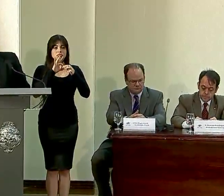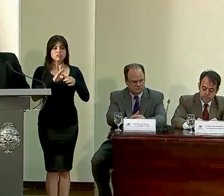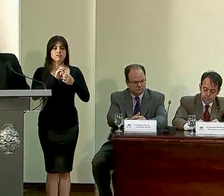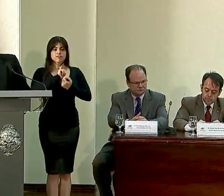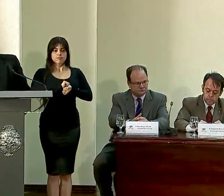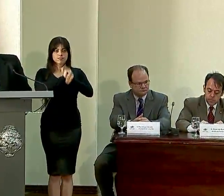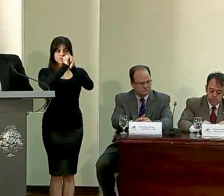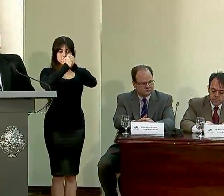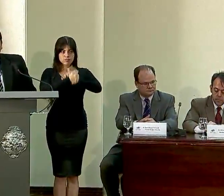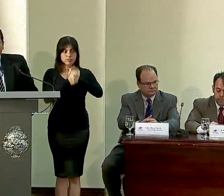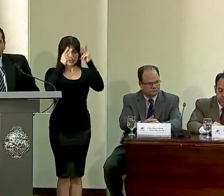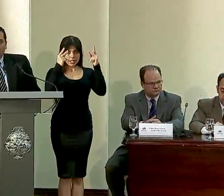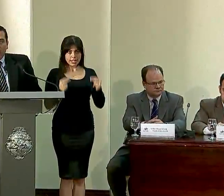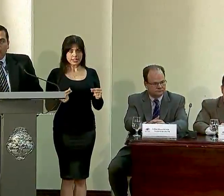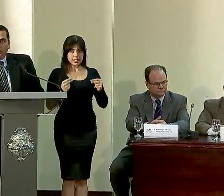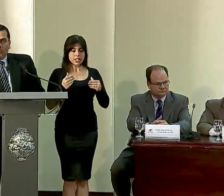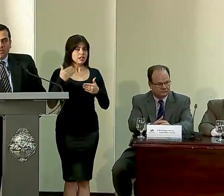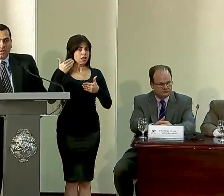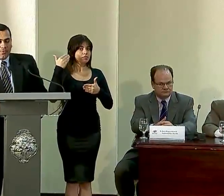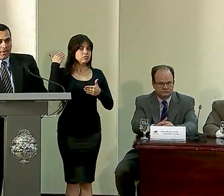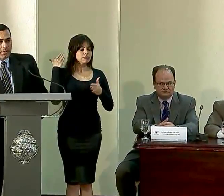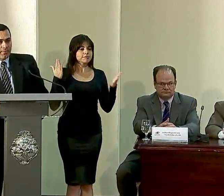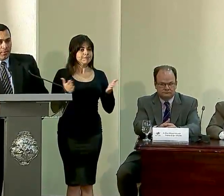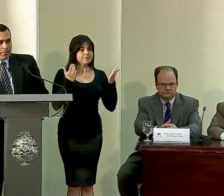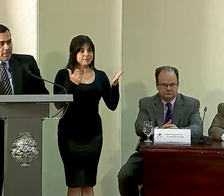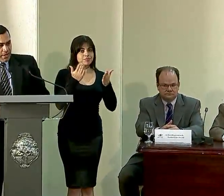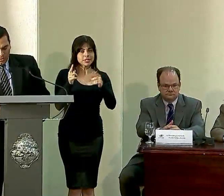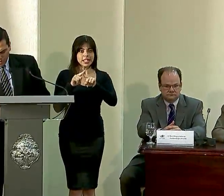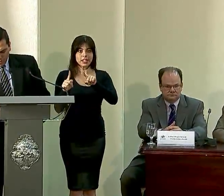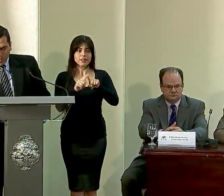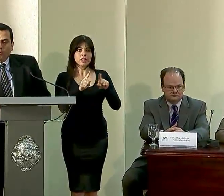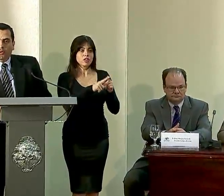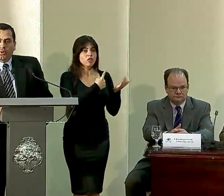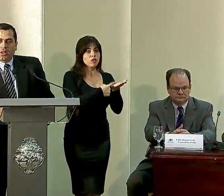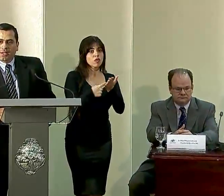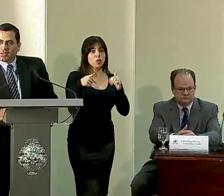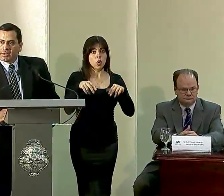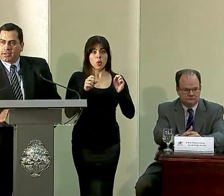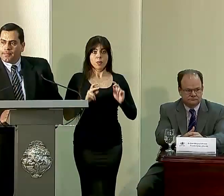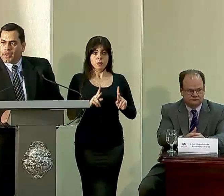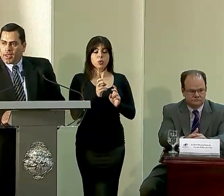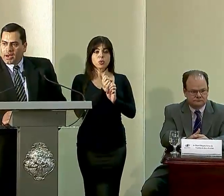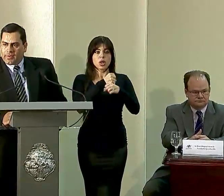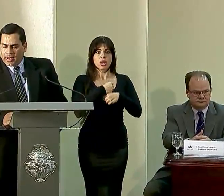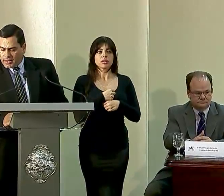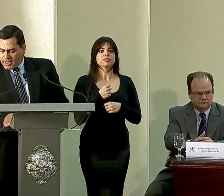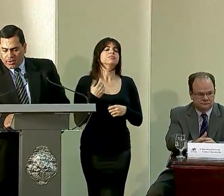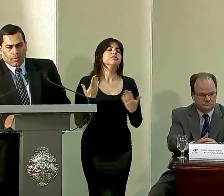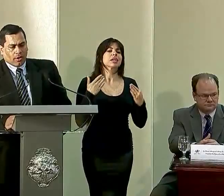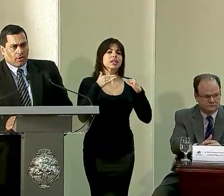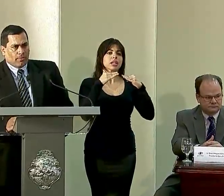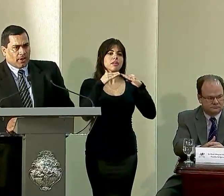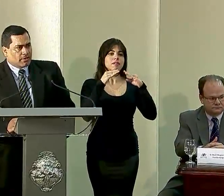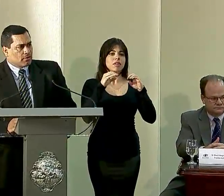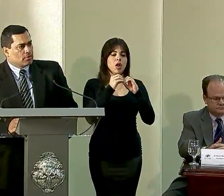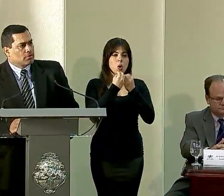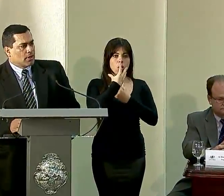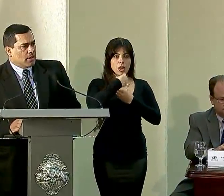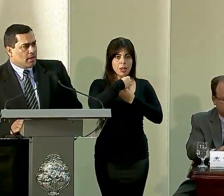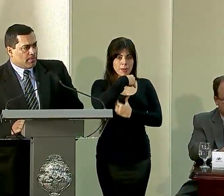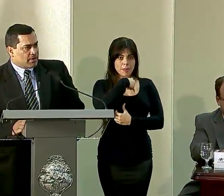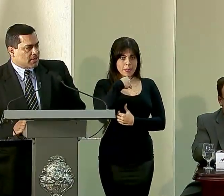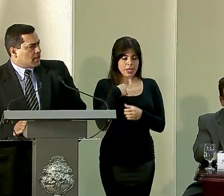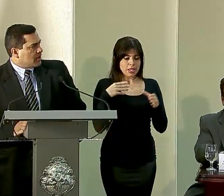de reforma hacendaria que se ha venido promoviendo en diferentes foros y que hoy tuvo la oportunidad de hacerse a nivel de órgano de